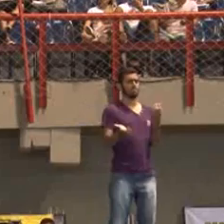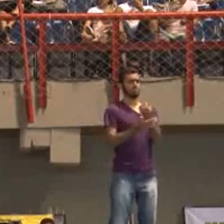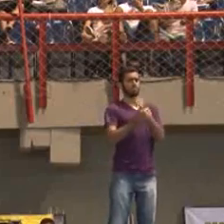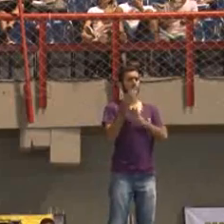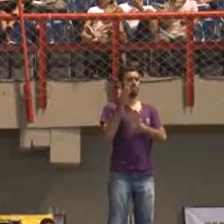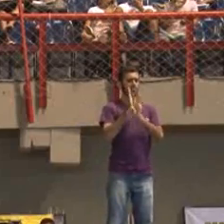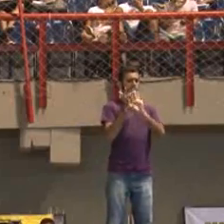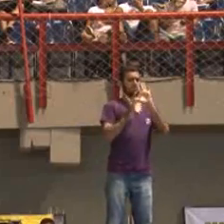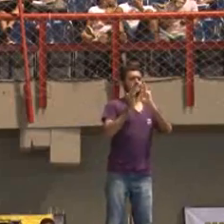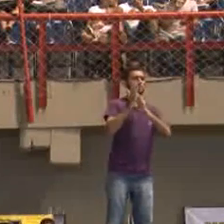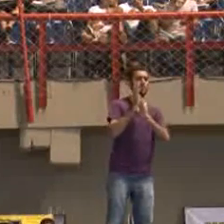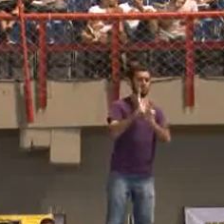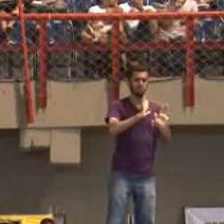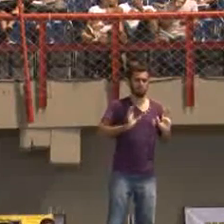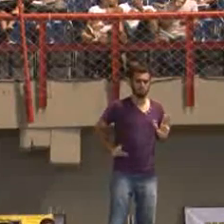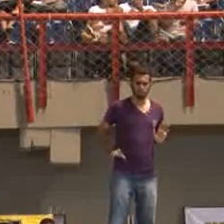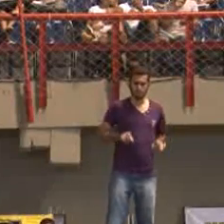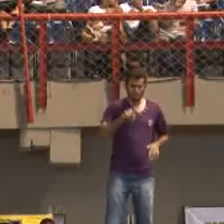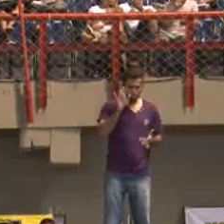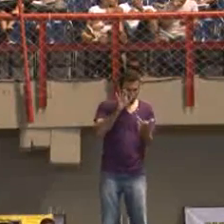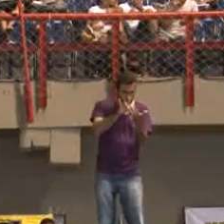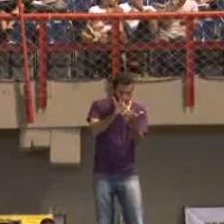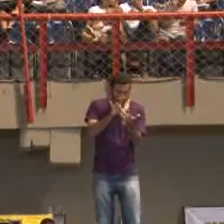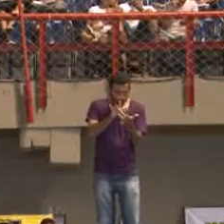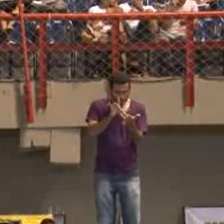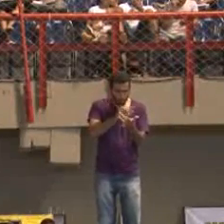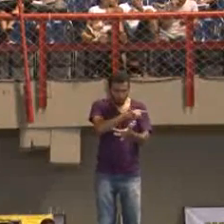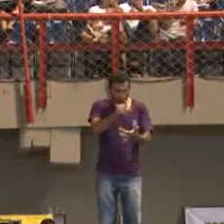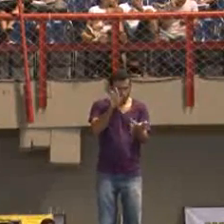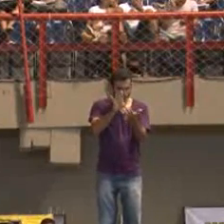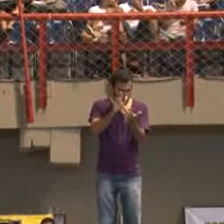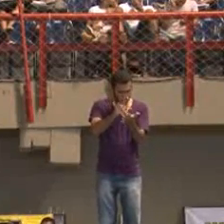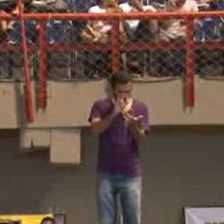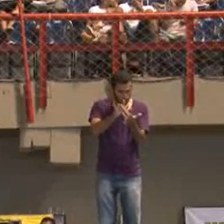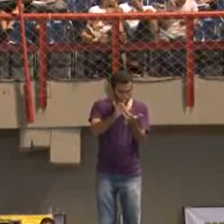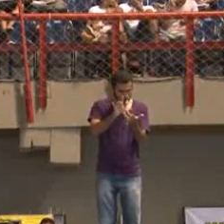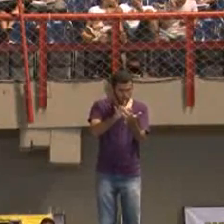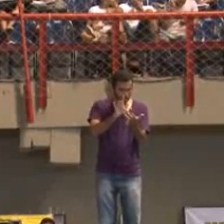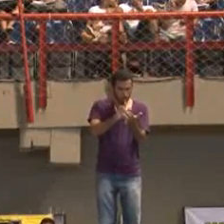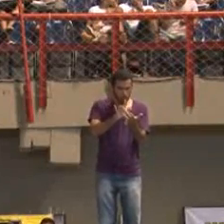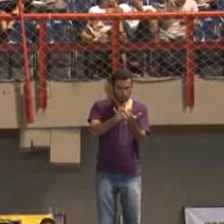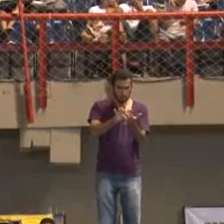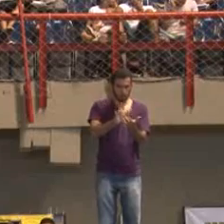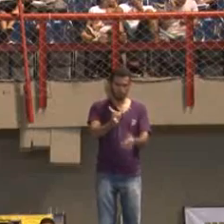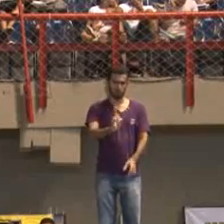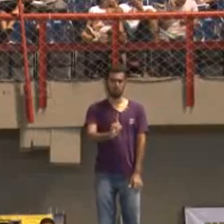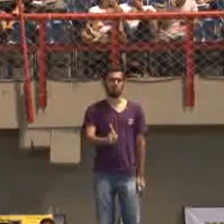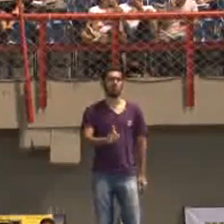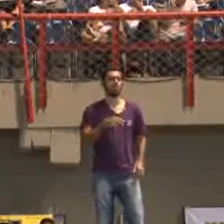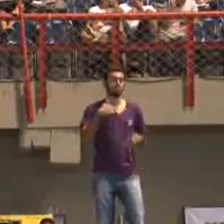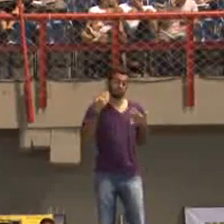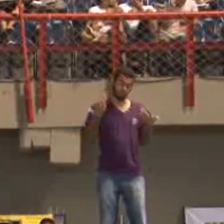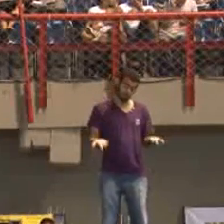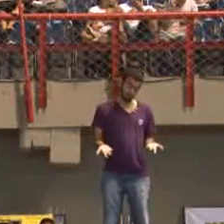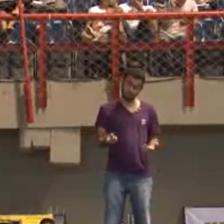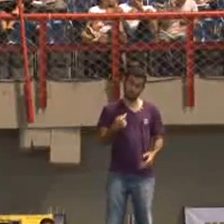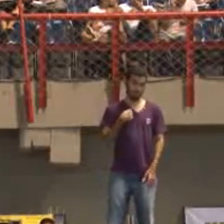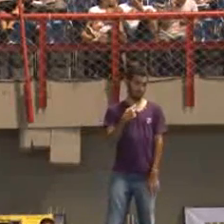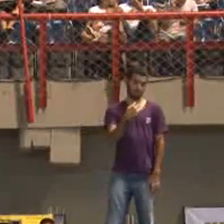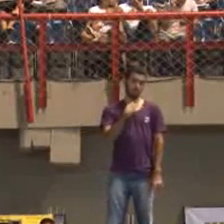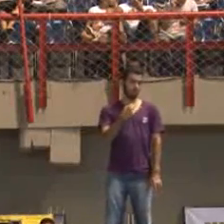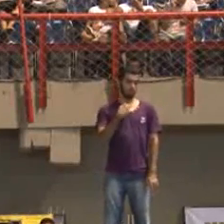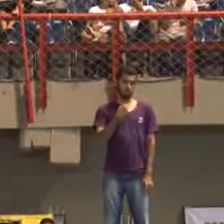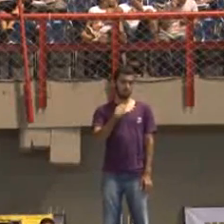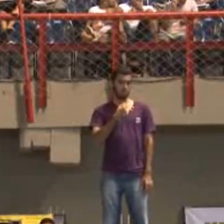assim mesmo? Vocês concordam? Eu não ouvi, concordam? Pois é, não dá para eu